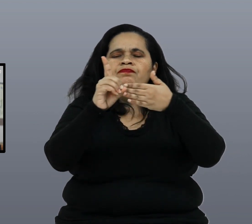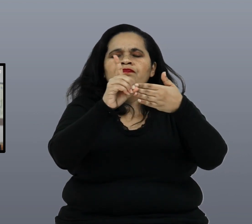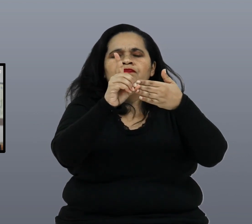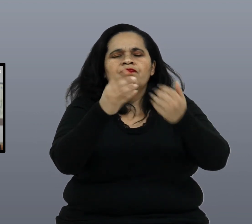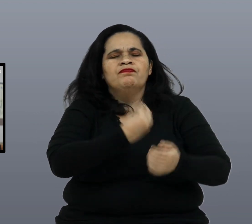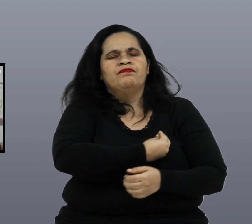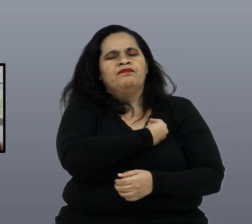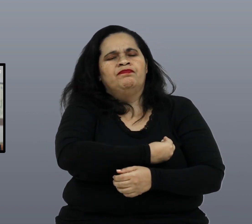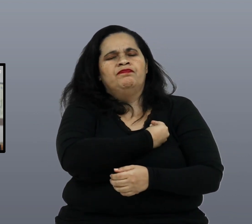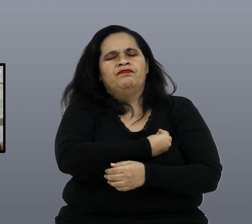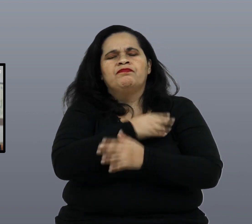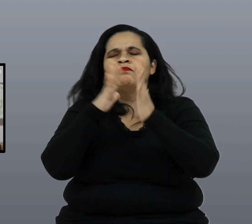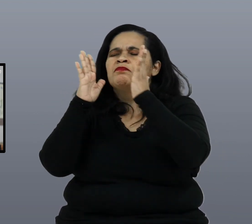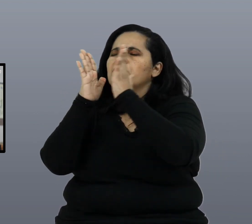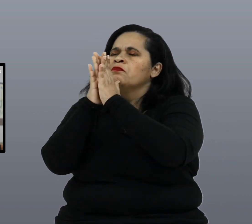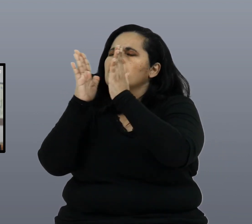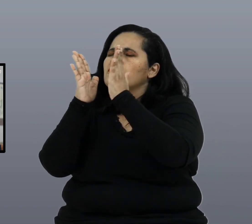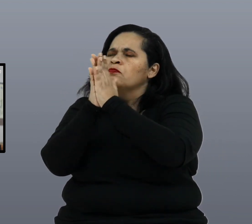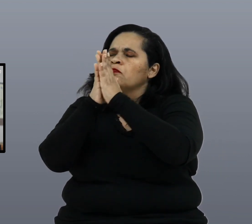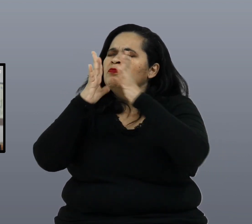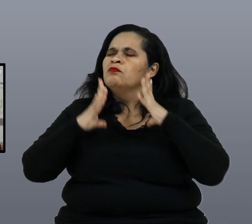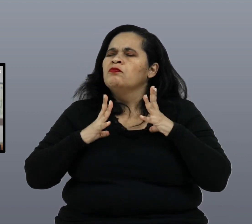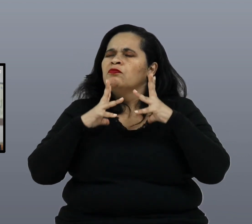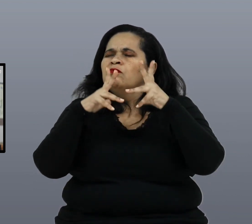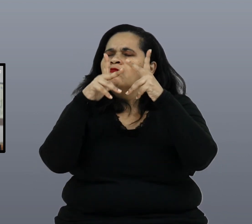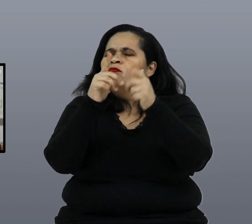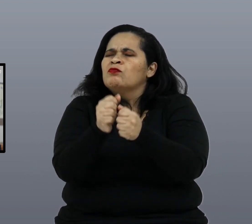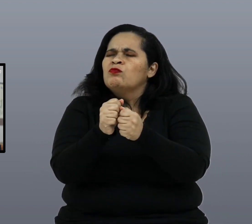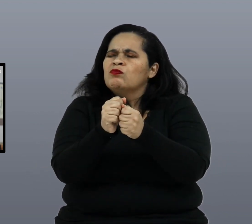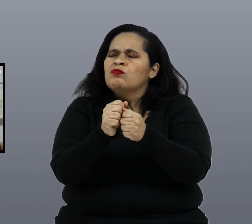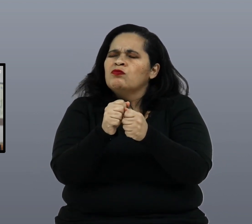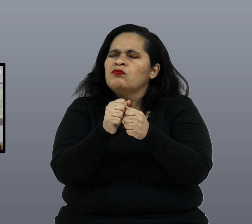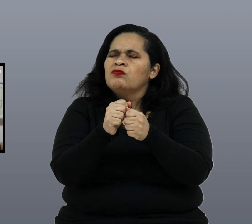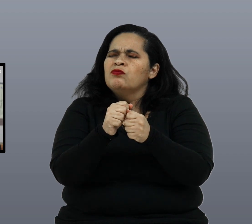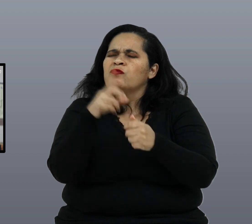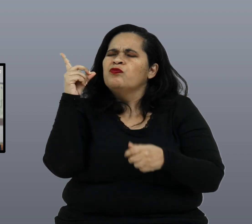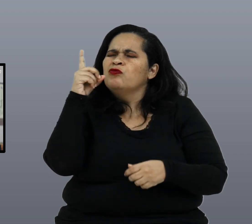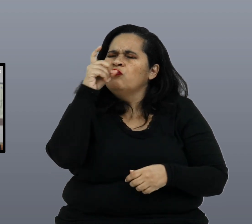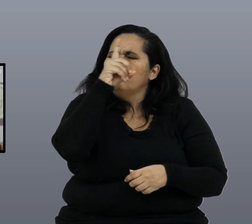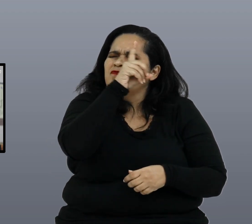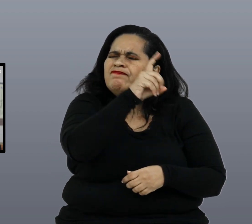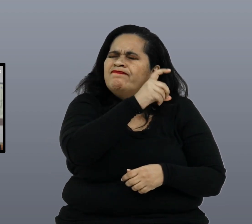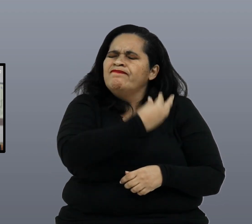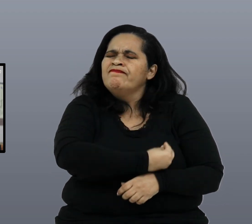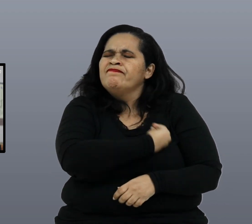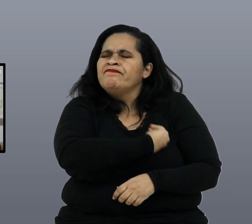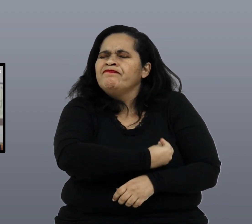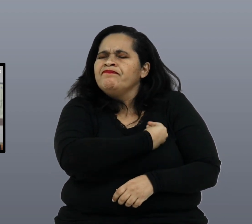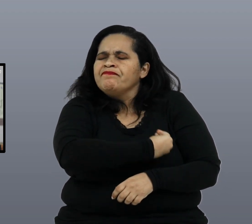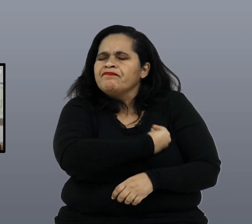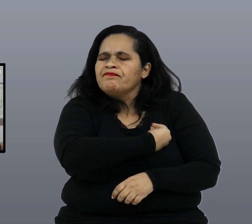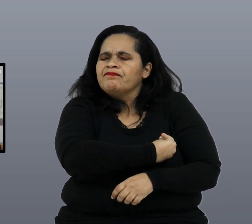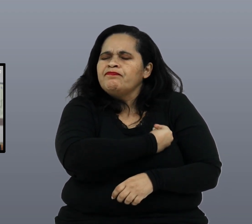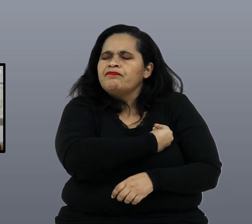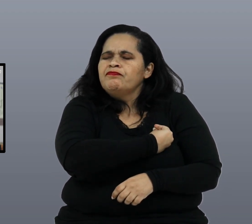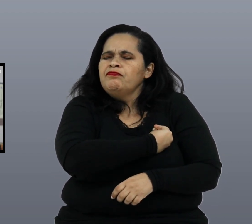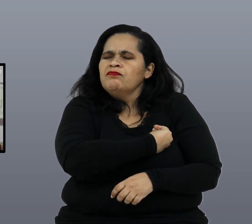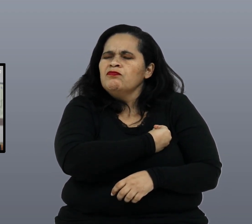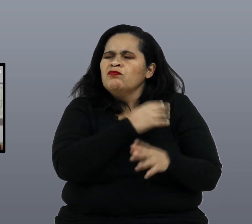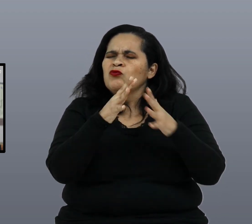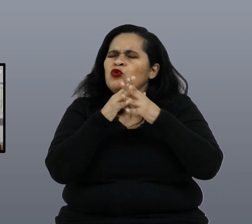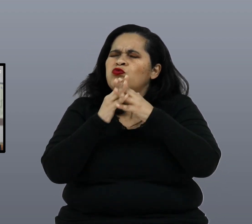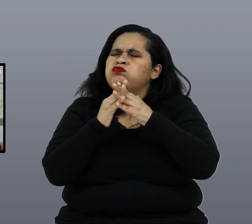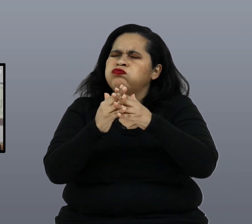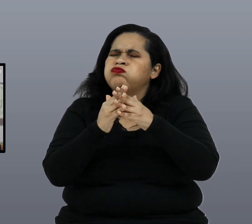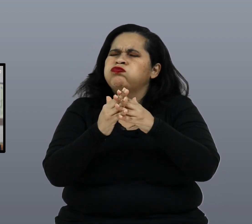eu oro por aqueles que estão vivendo dias difíceis nesse tempo de pandemia, nesse período tão complicado, gente